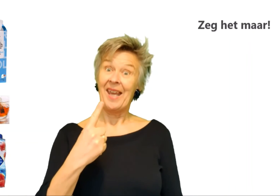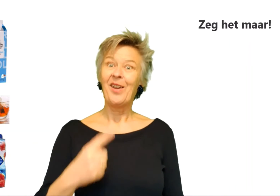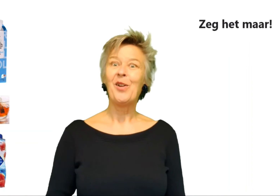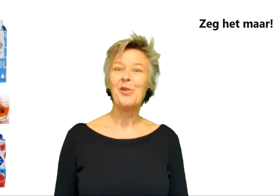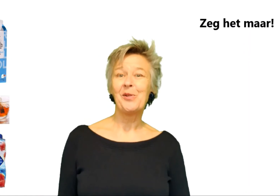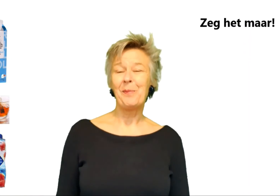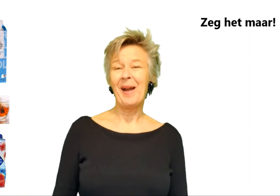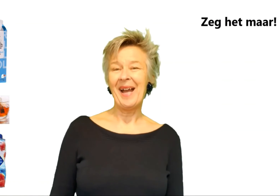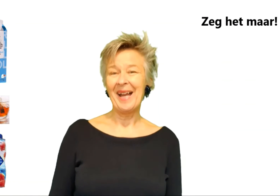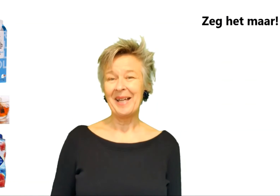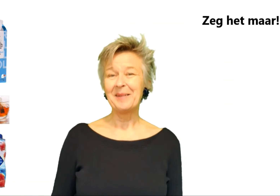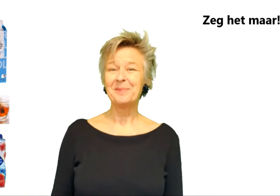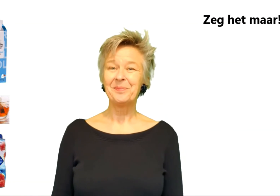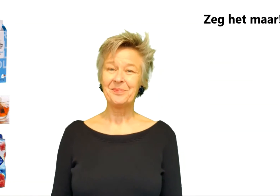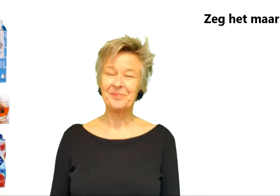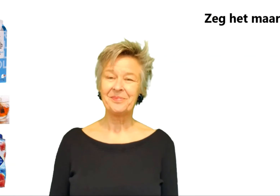Zeg het maar.